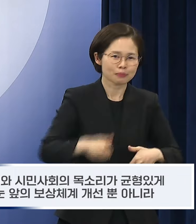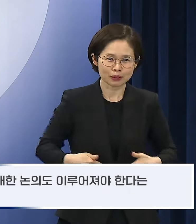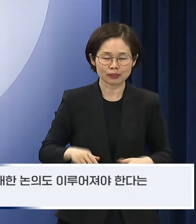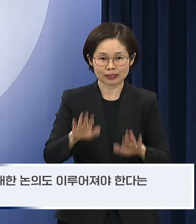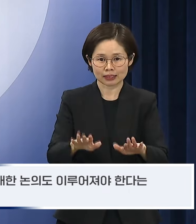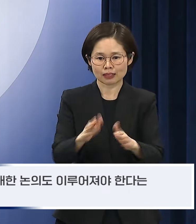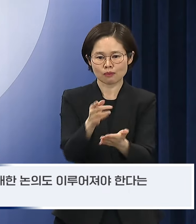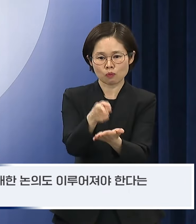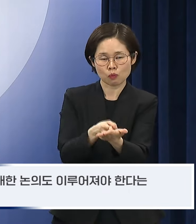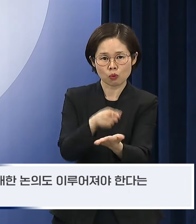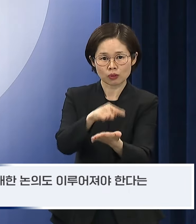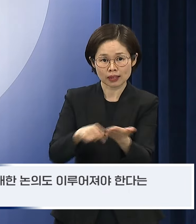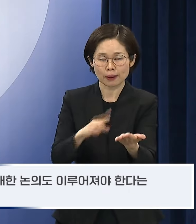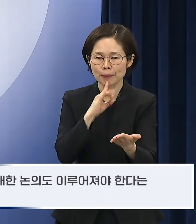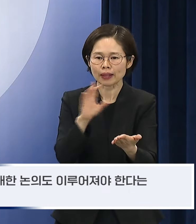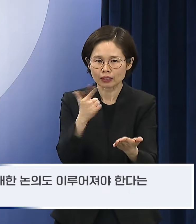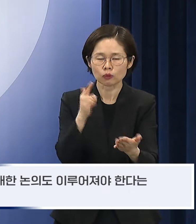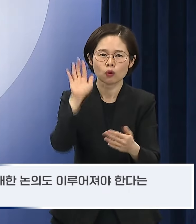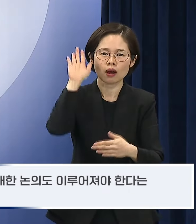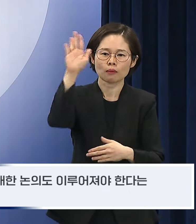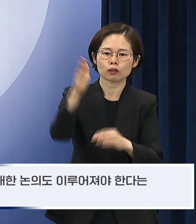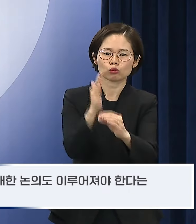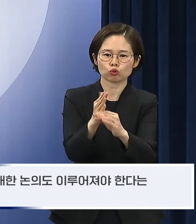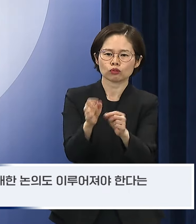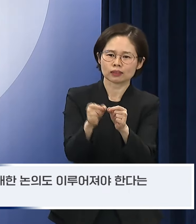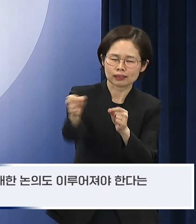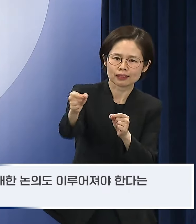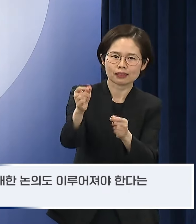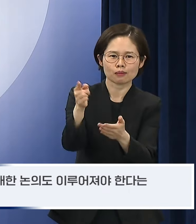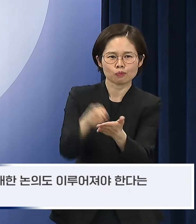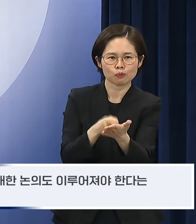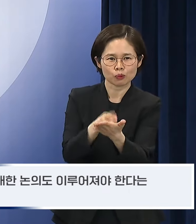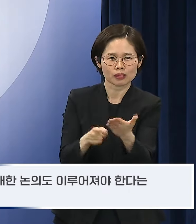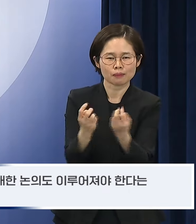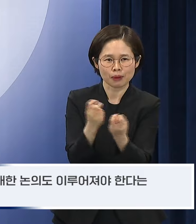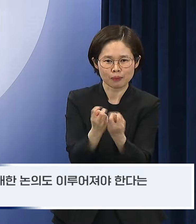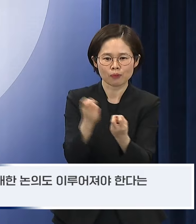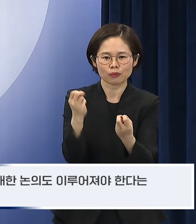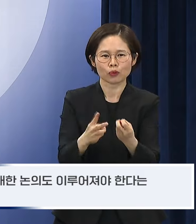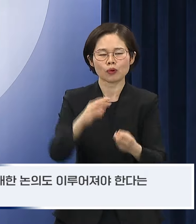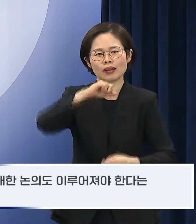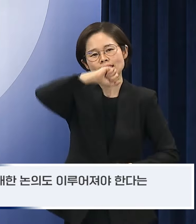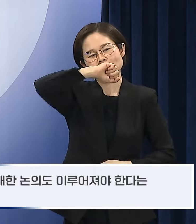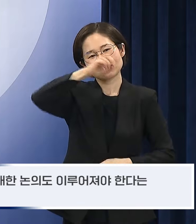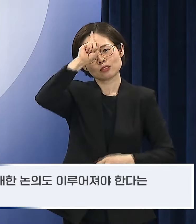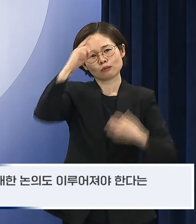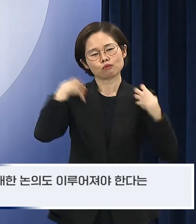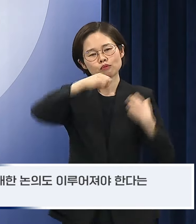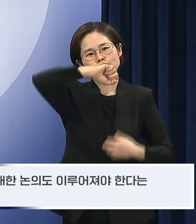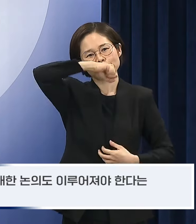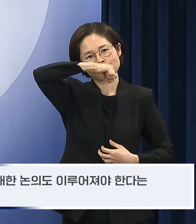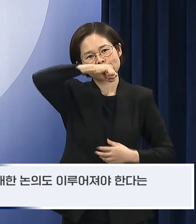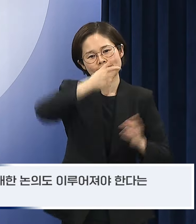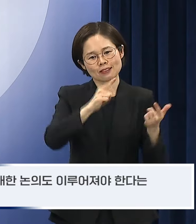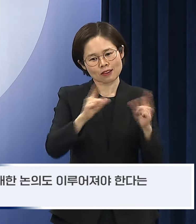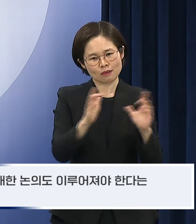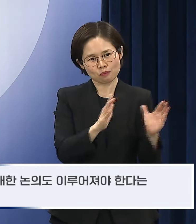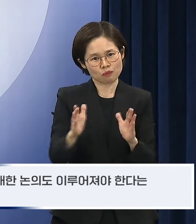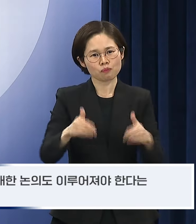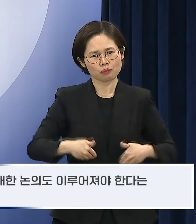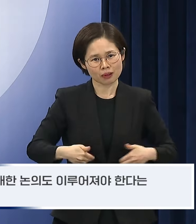아니라 중장기적 보상체계 개편 논의, 재정 관리에 대한 논의도 이루어져야 한다는 의견이